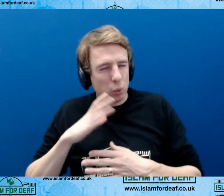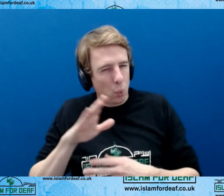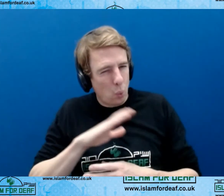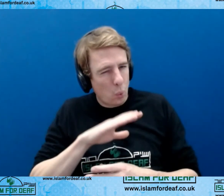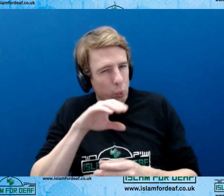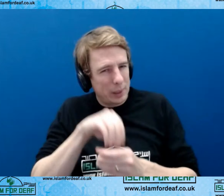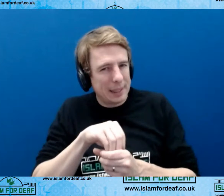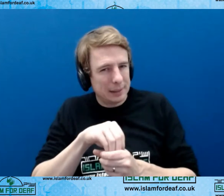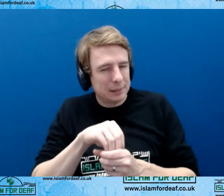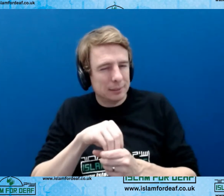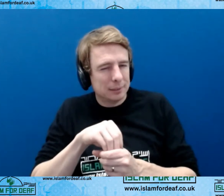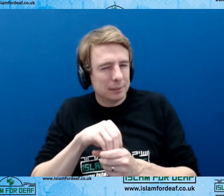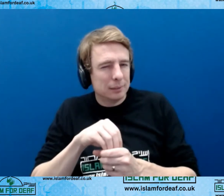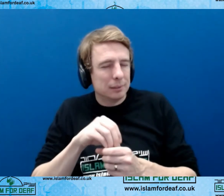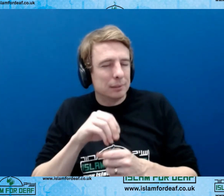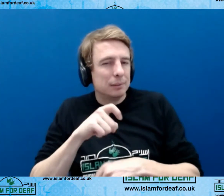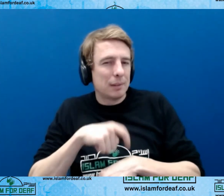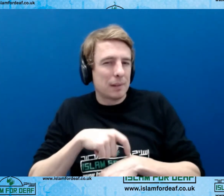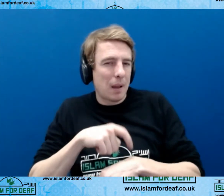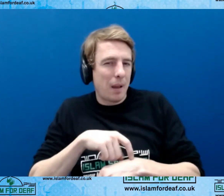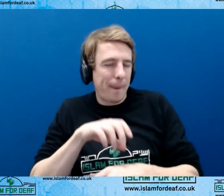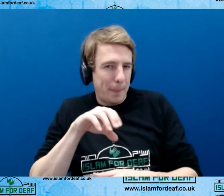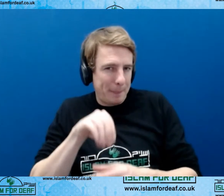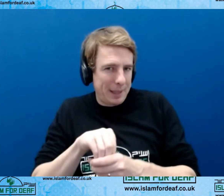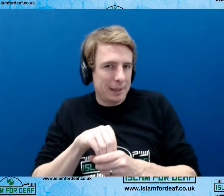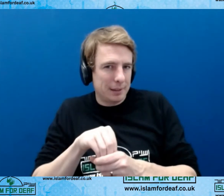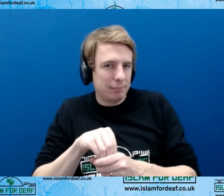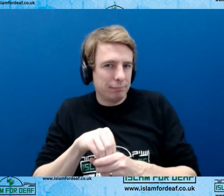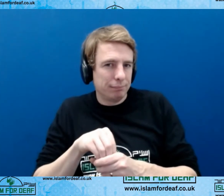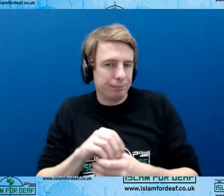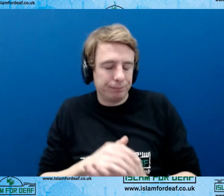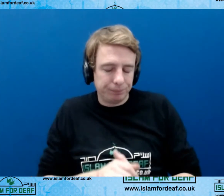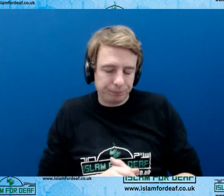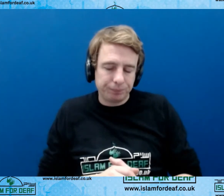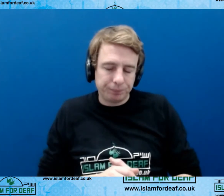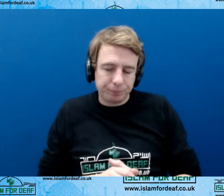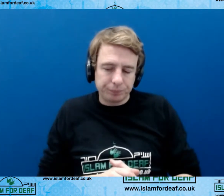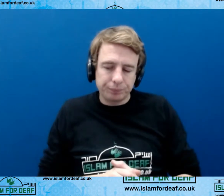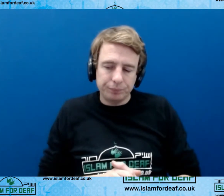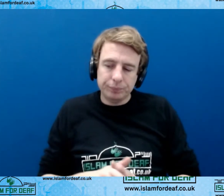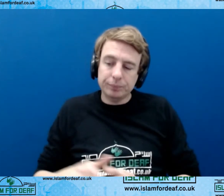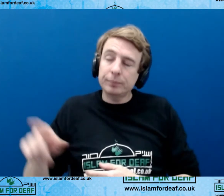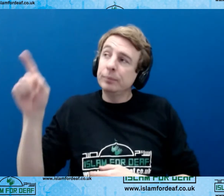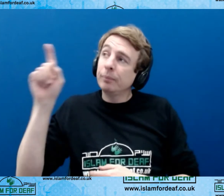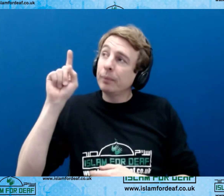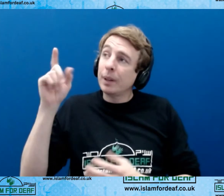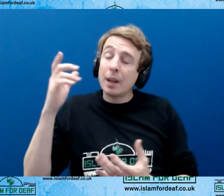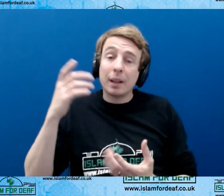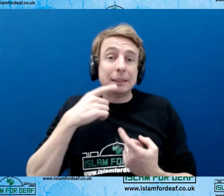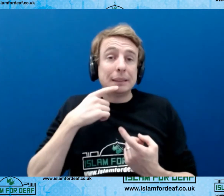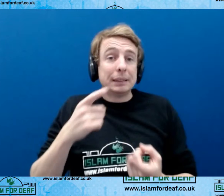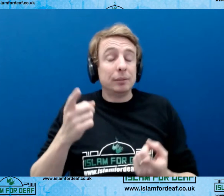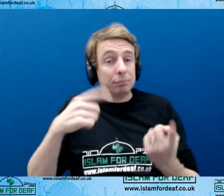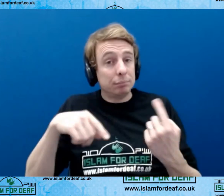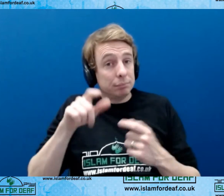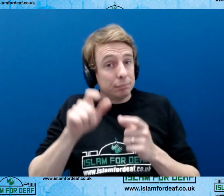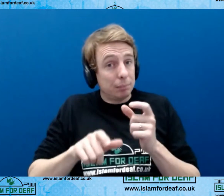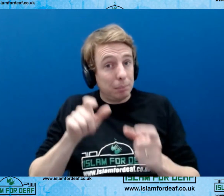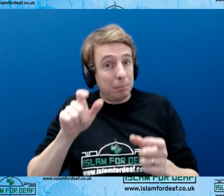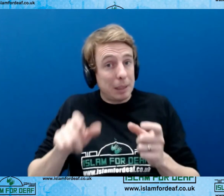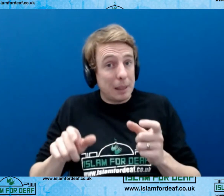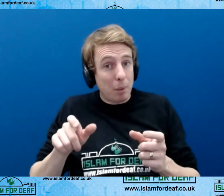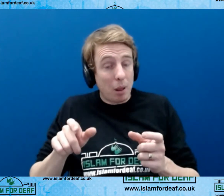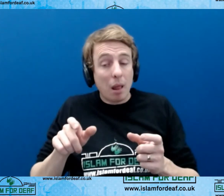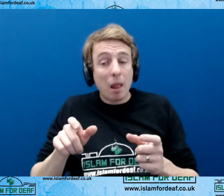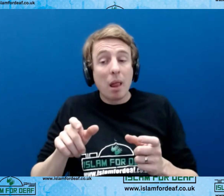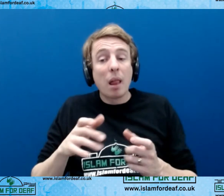i.e. the species of man, is in loss. لفي خسر أي أنهم خاسرون. Is in loss,